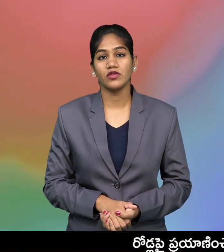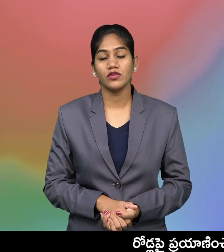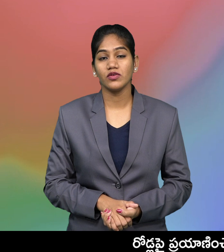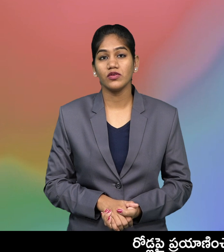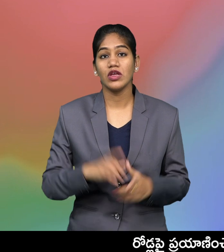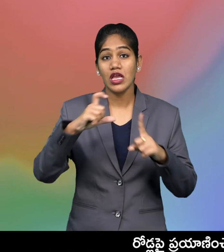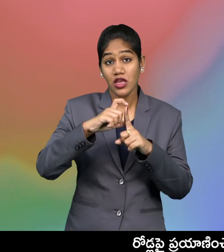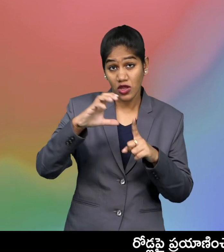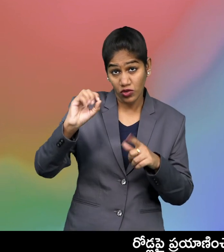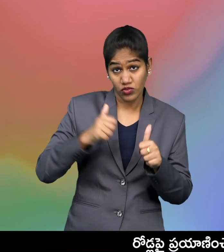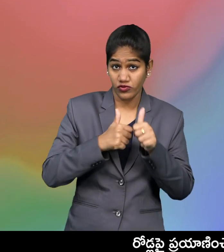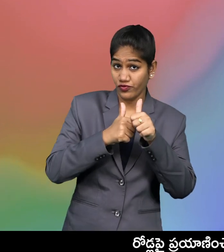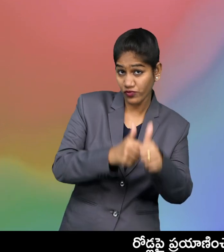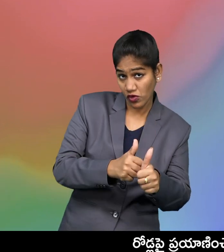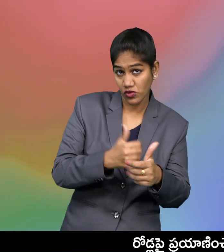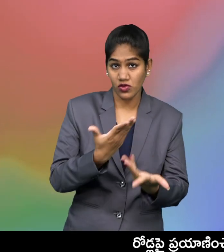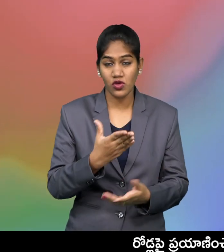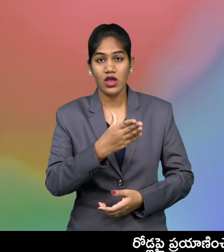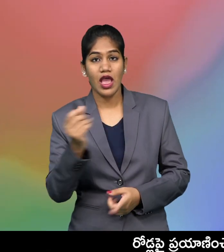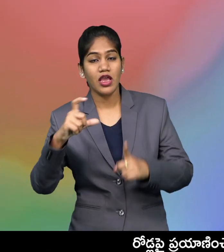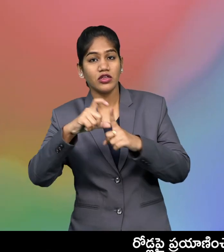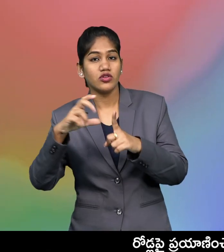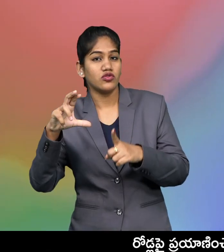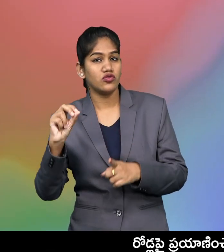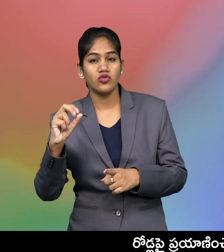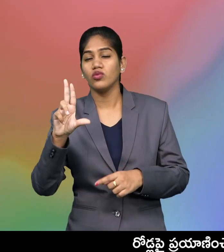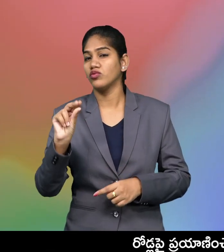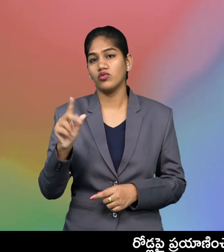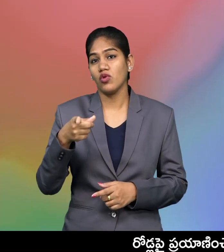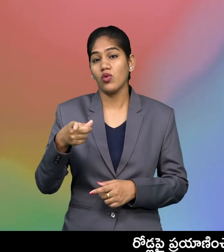రోడ్లపై ప్రయాణించేటప్పుడు చేయవలసినవి మరియు చేయకూడనివి.